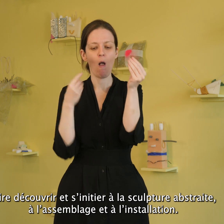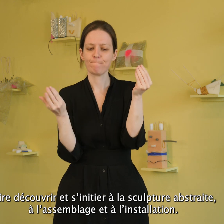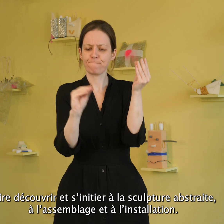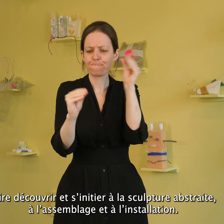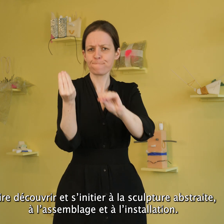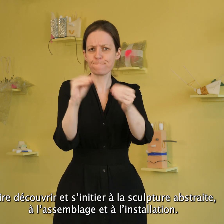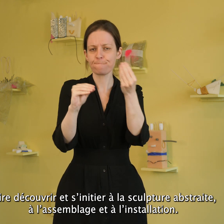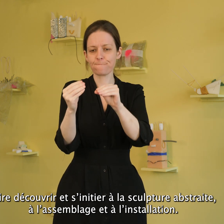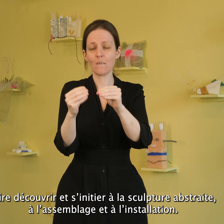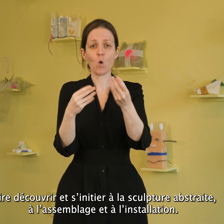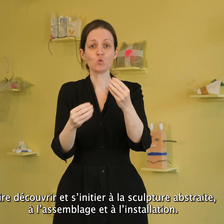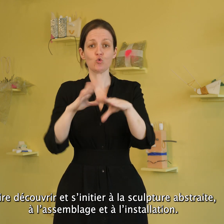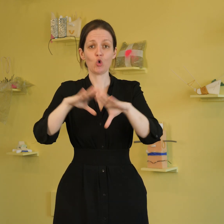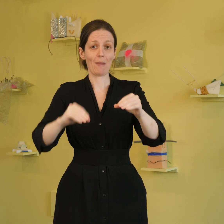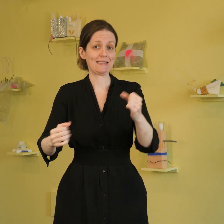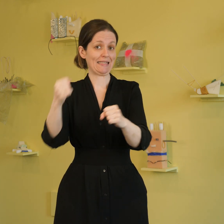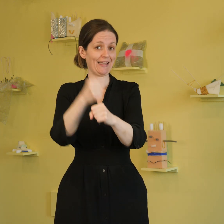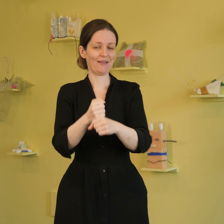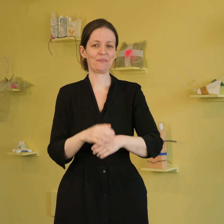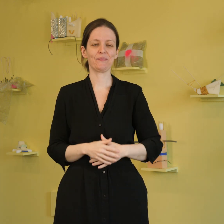l'assemblage et à l'installation.